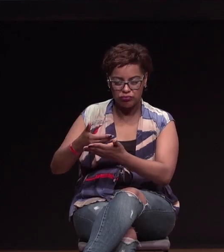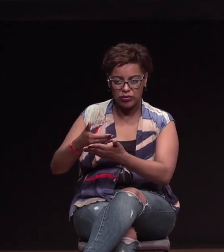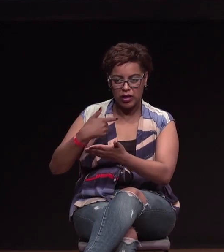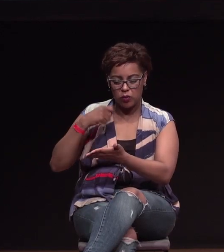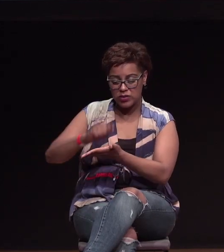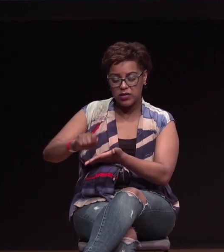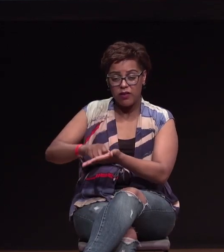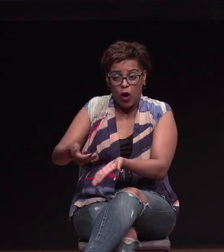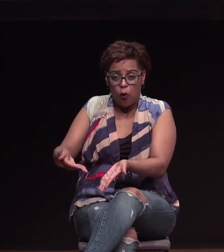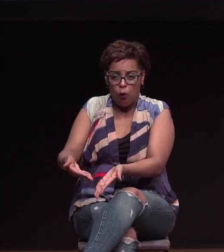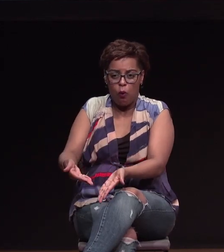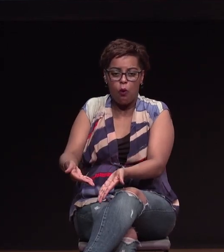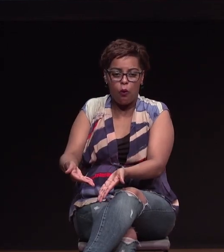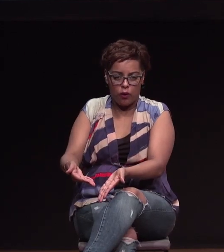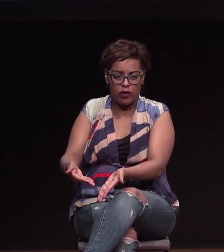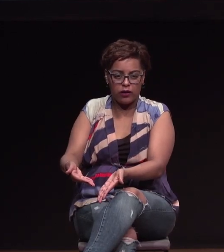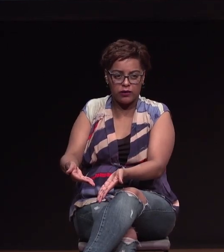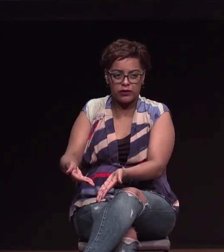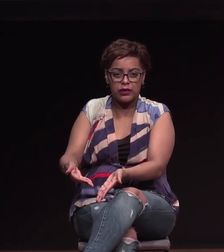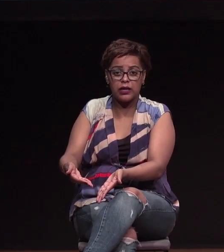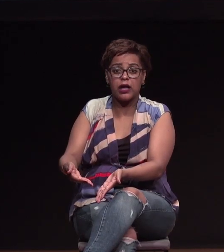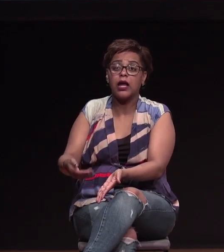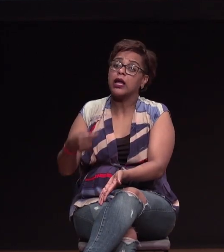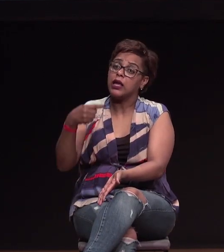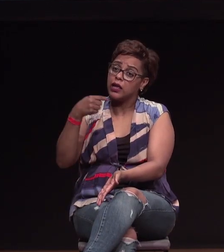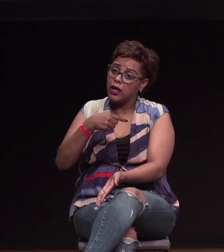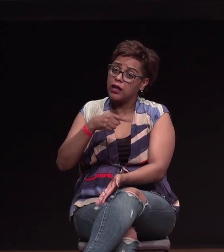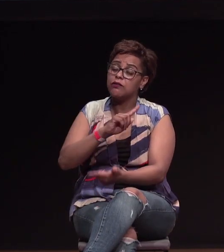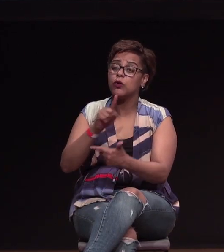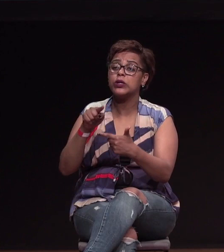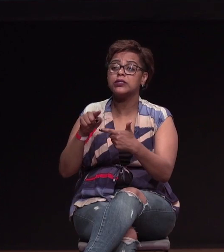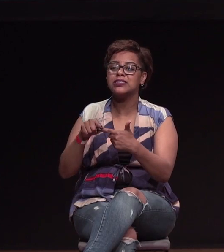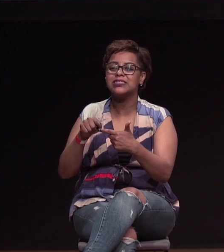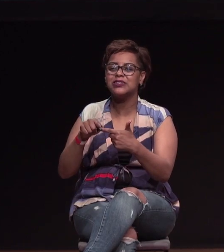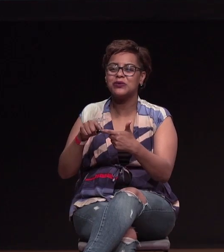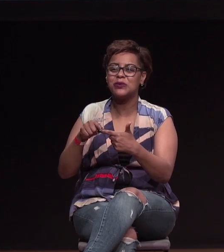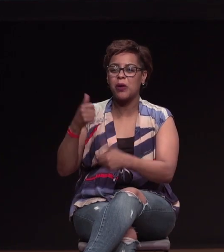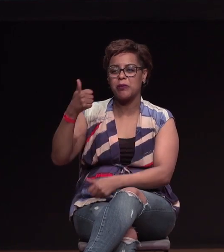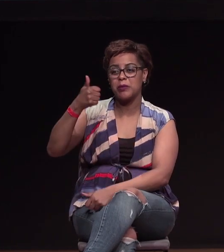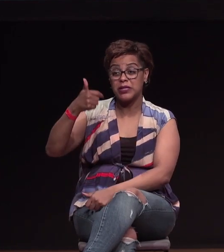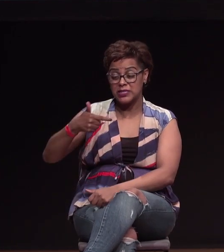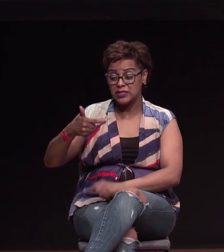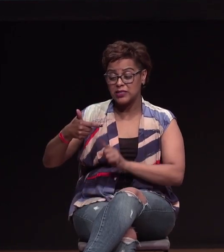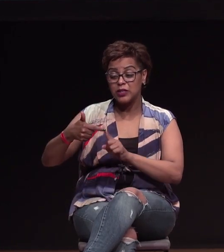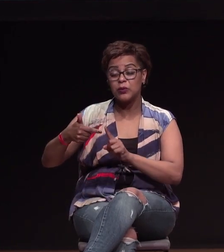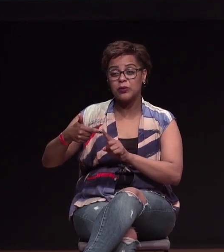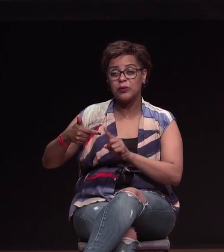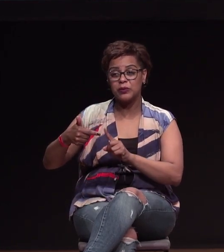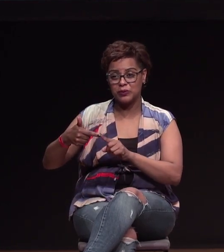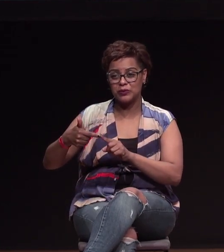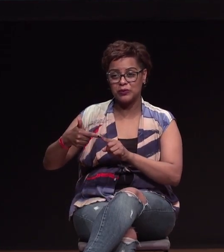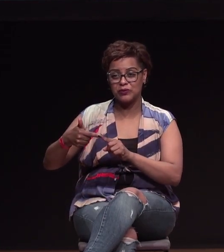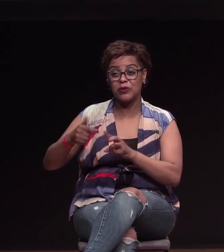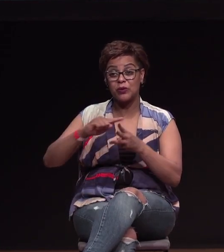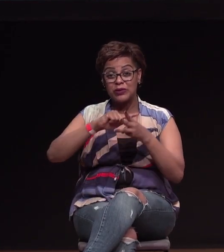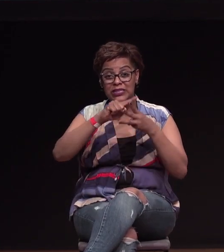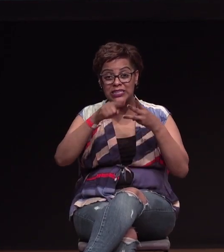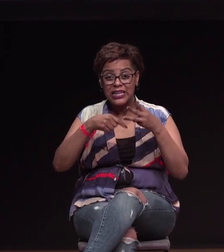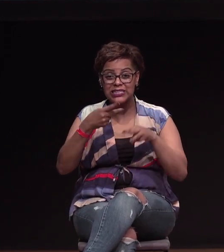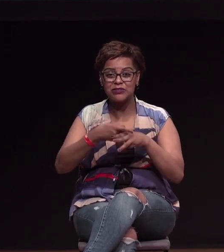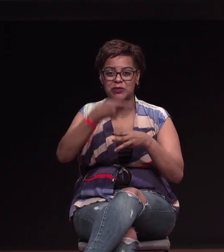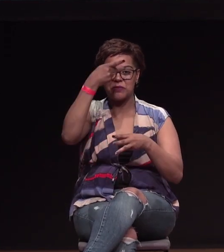de contos. E ele ficou em segundo lugar. Foram 3 livros premiados, ele